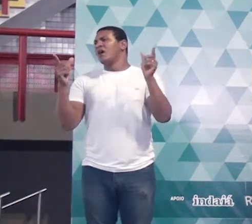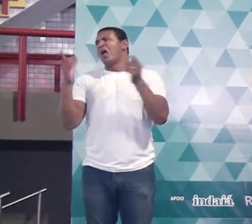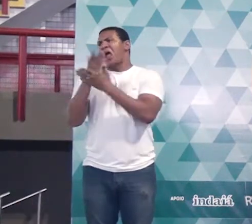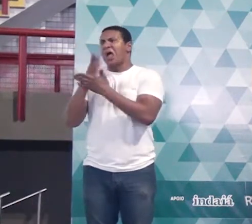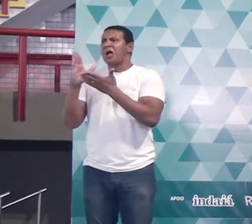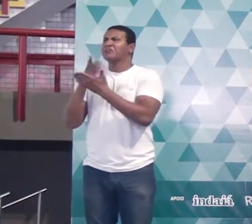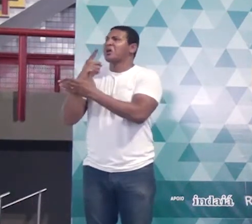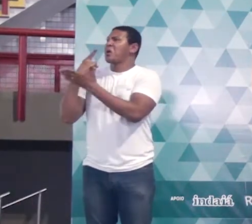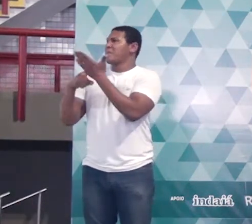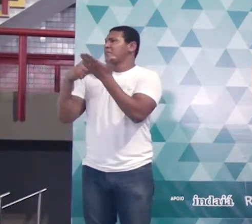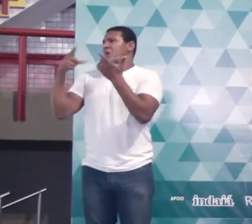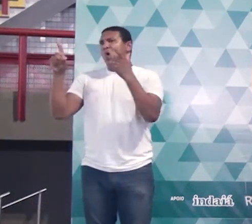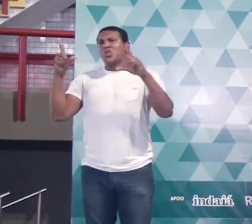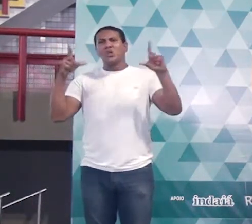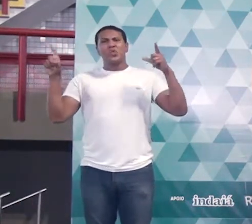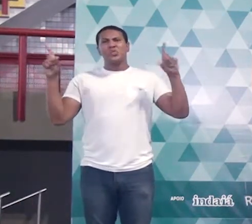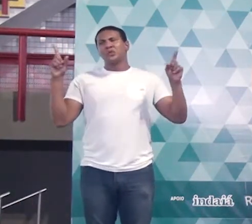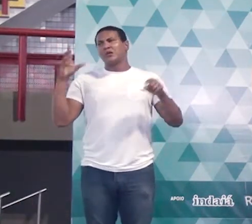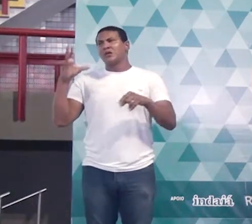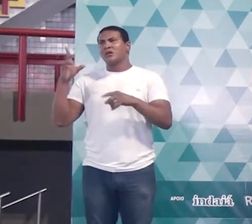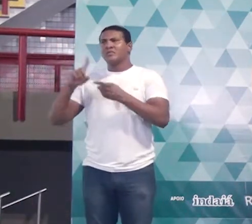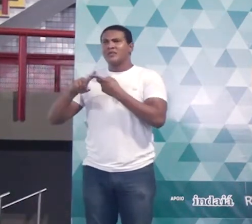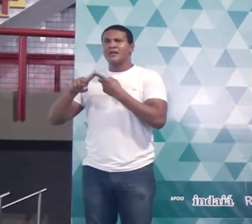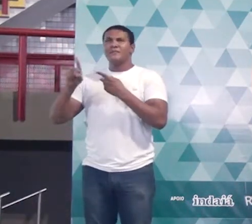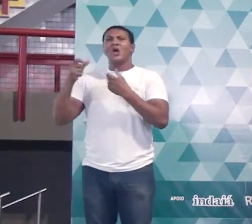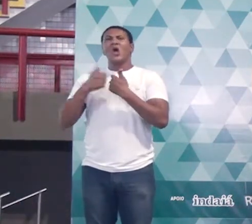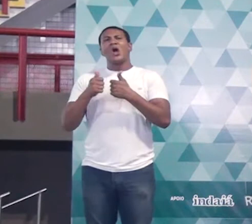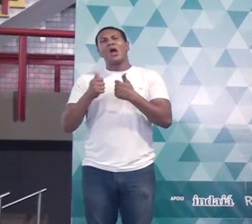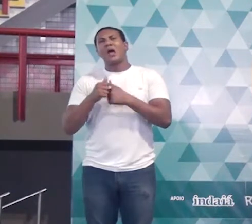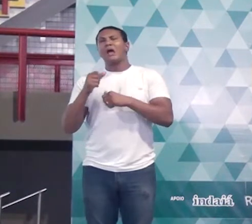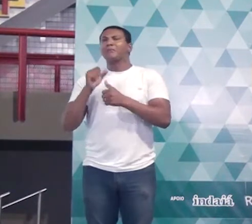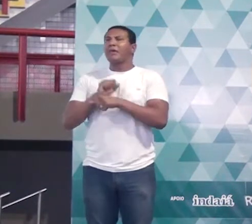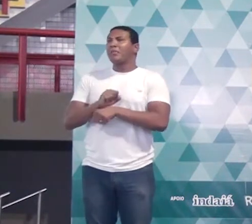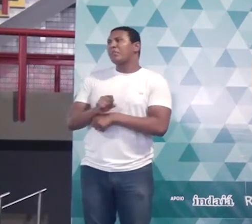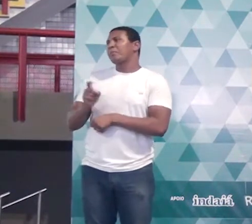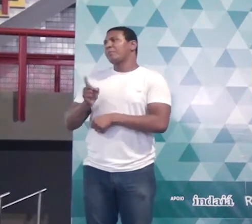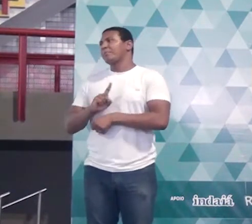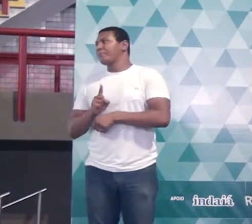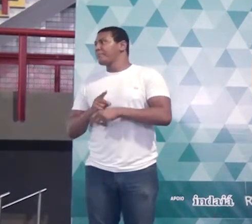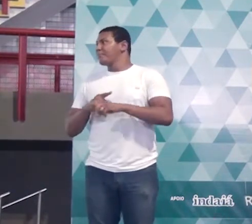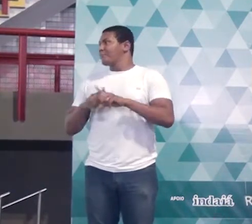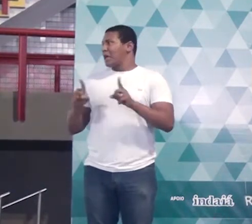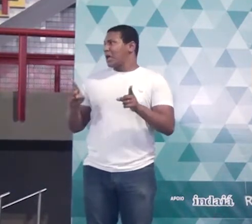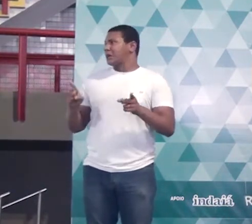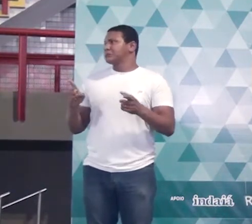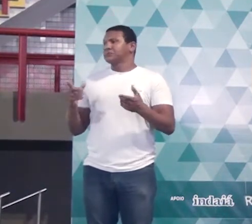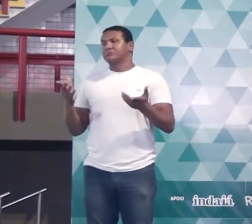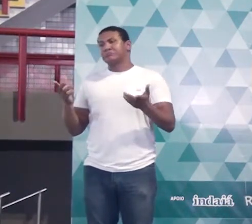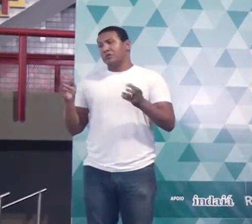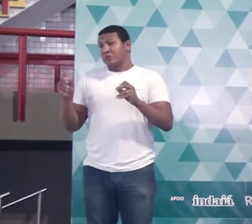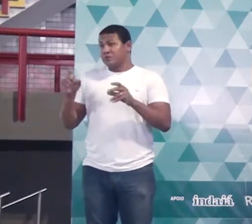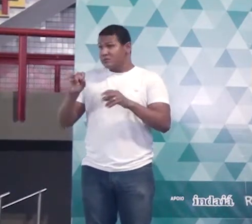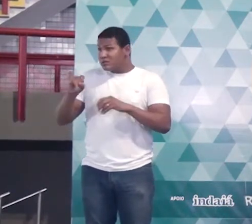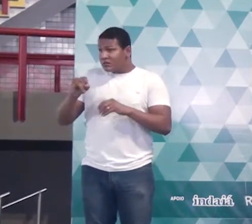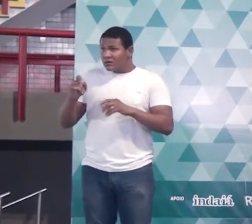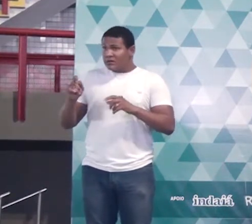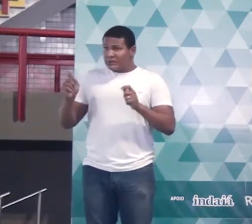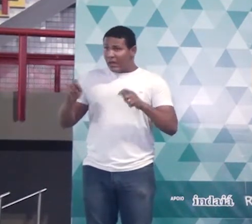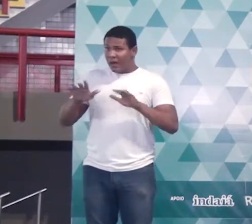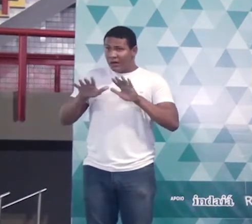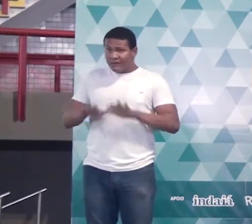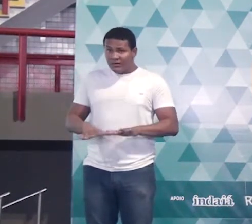outros compromissos. O ônibus também não espera, tem essa história toda, né? Mas os que puderem ficar até o